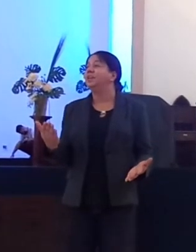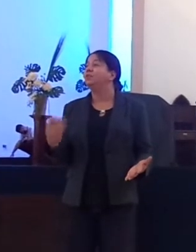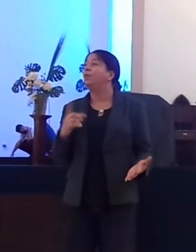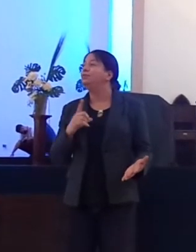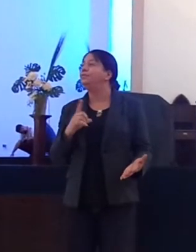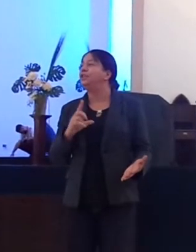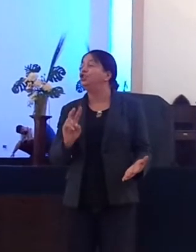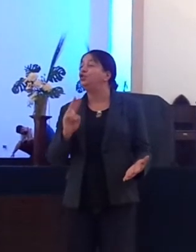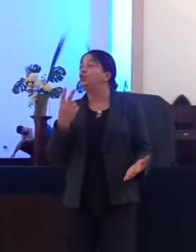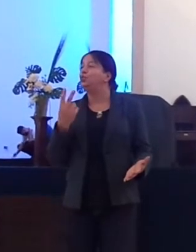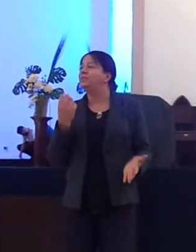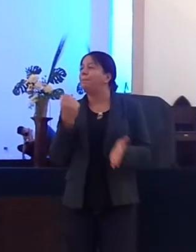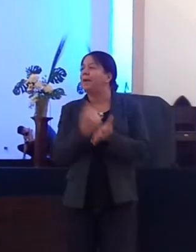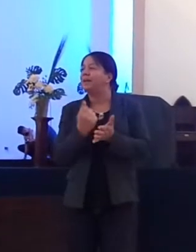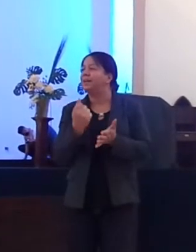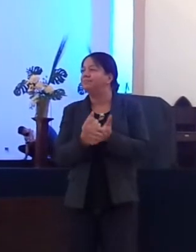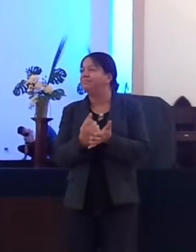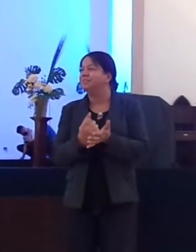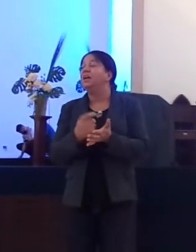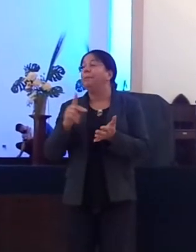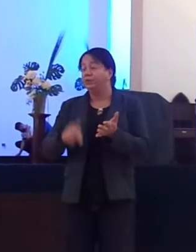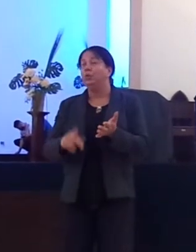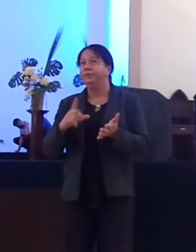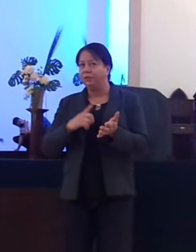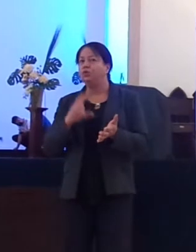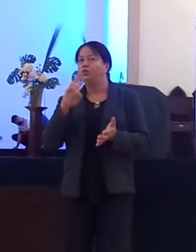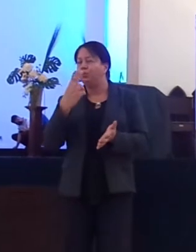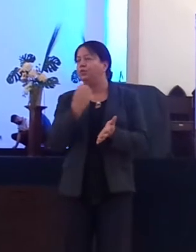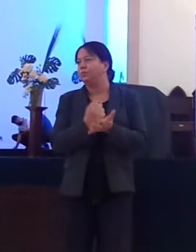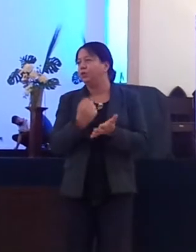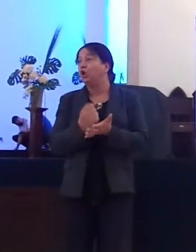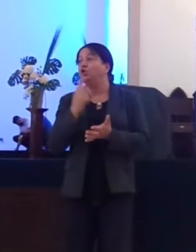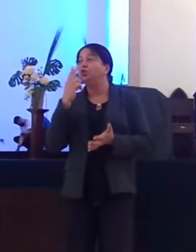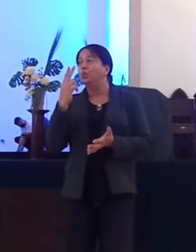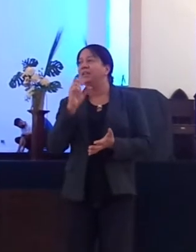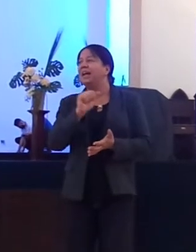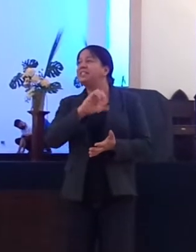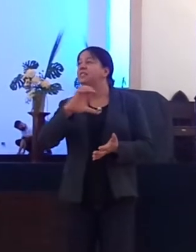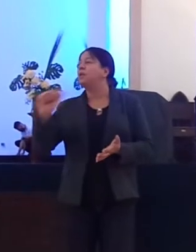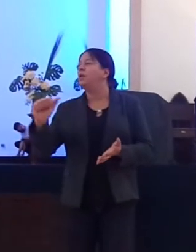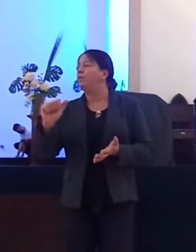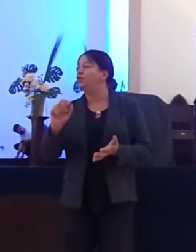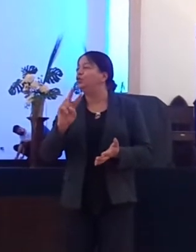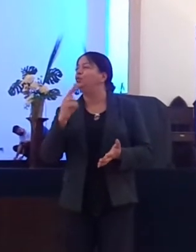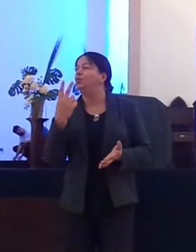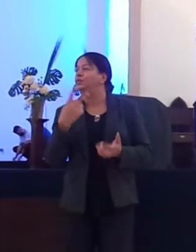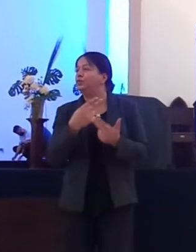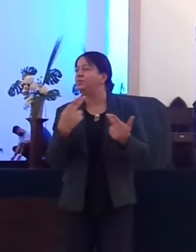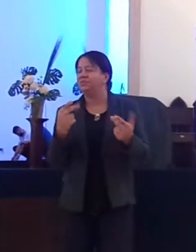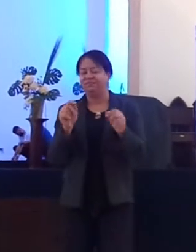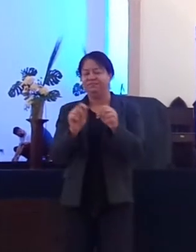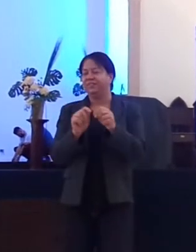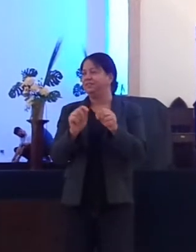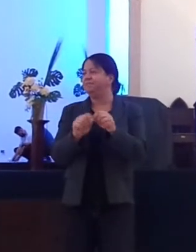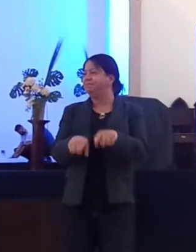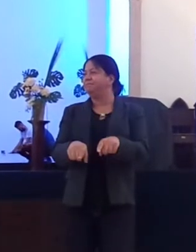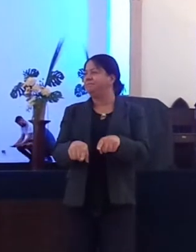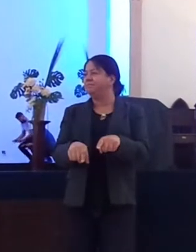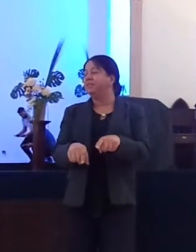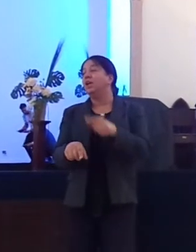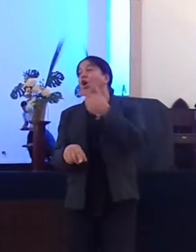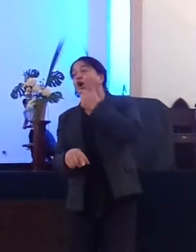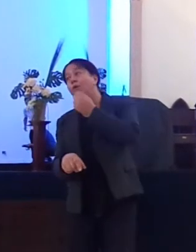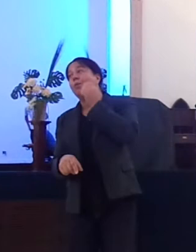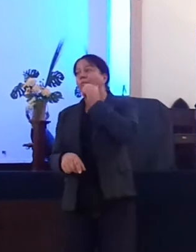duas marcas, dois tipos de ações, atos, né? Ele ou ela